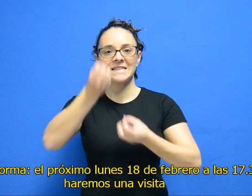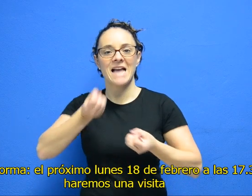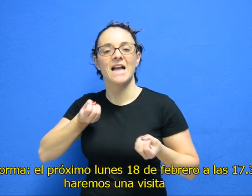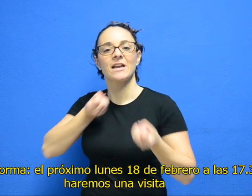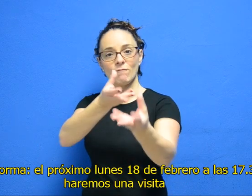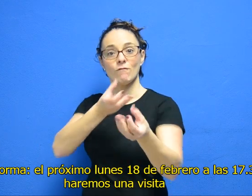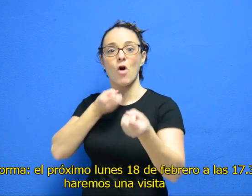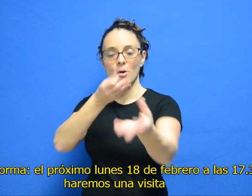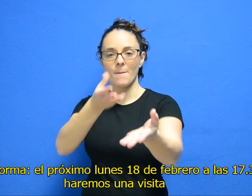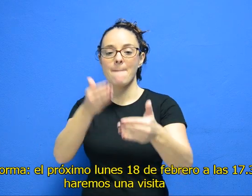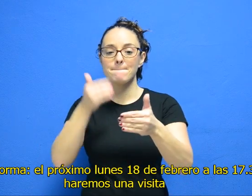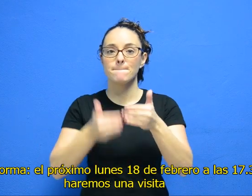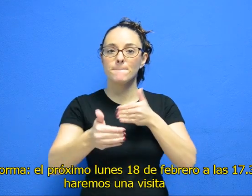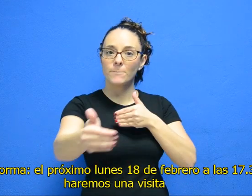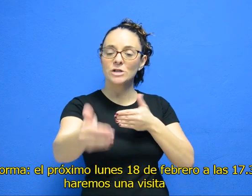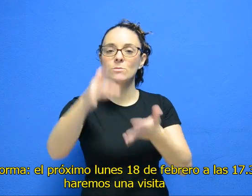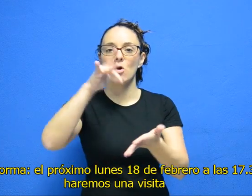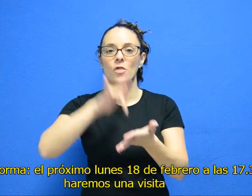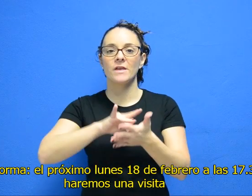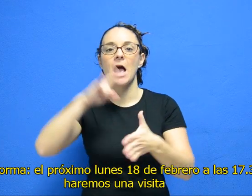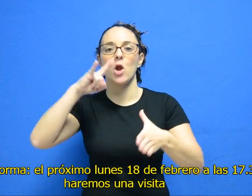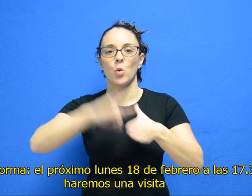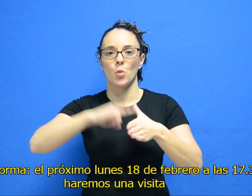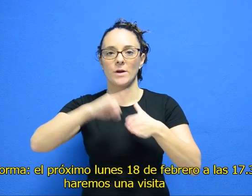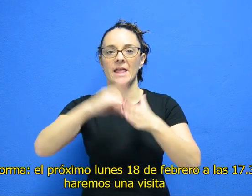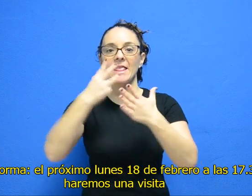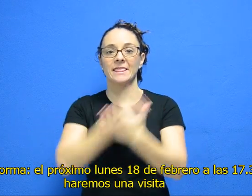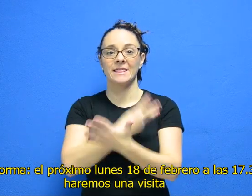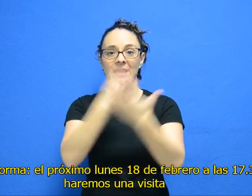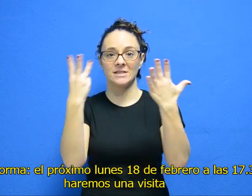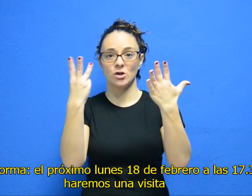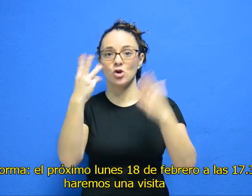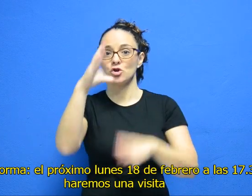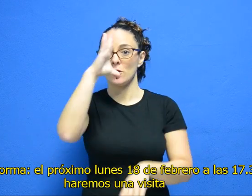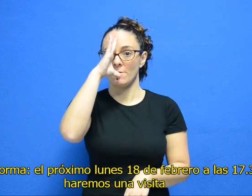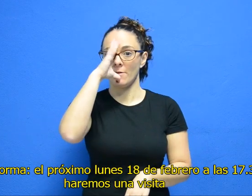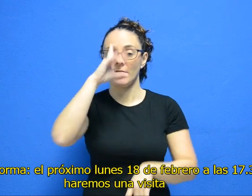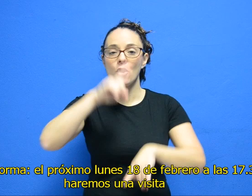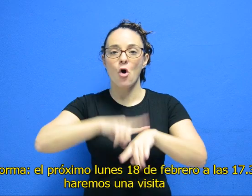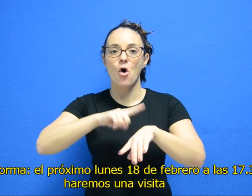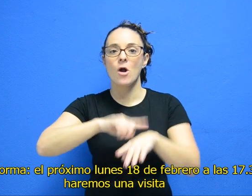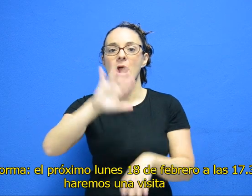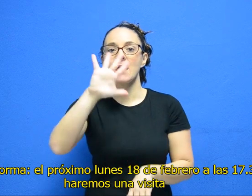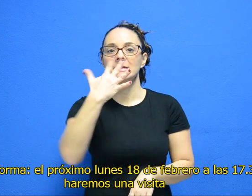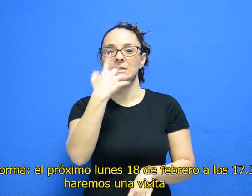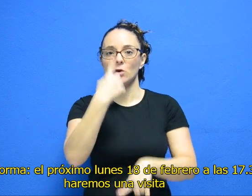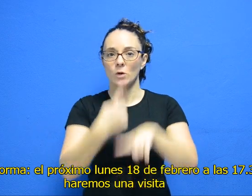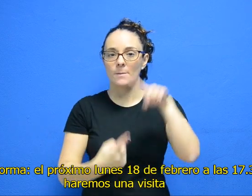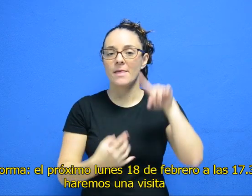FACICAN informa, el próximo lunes 18 de febrero a las 5:30 de la tarde haremos una